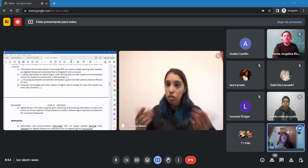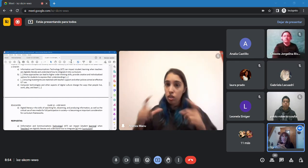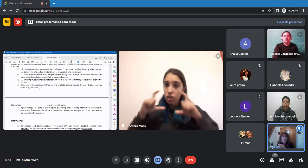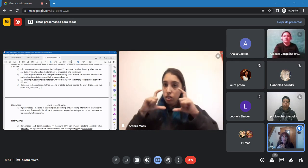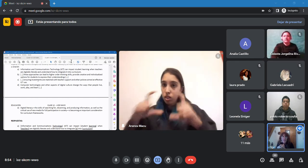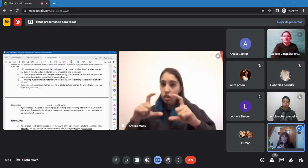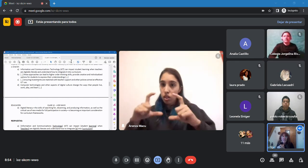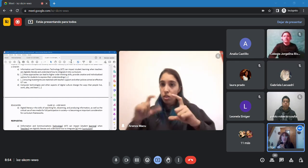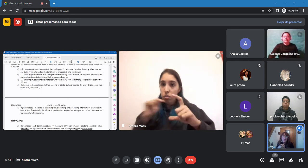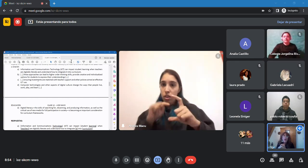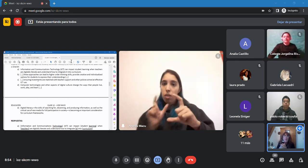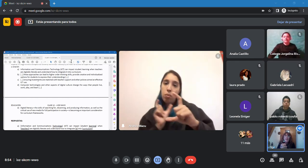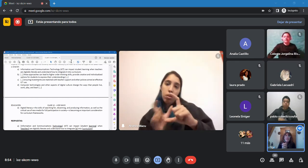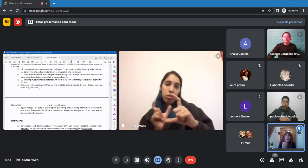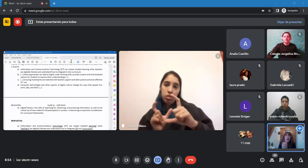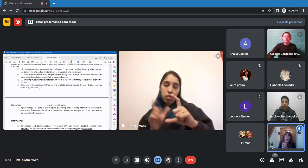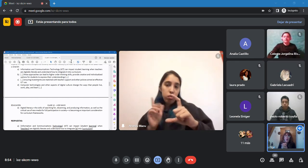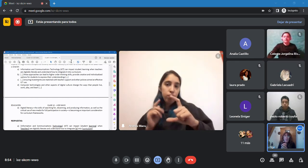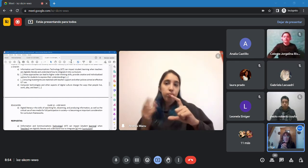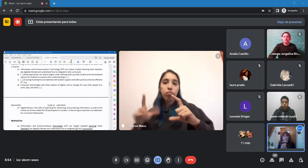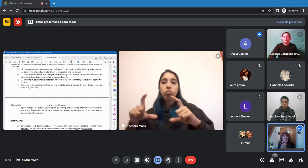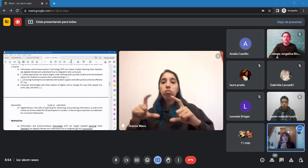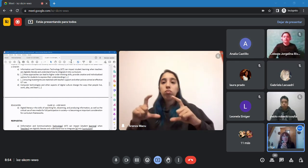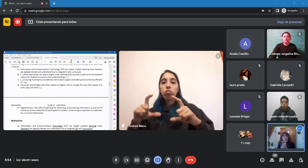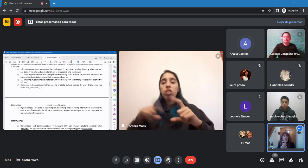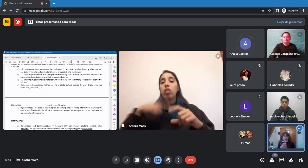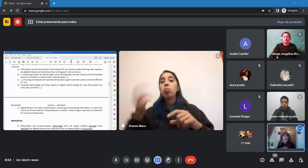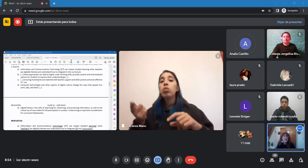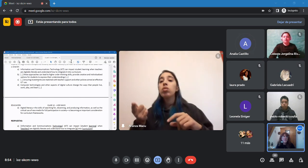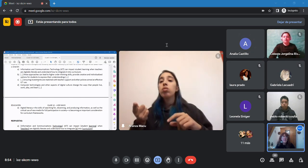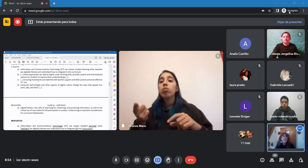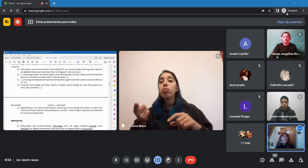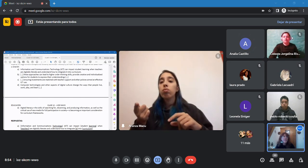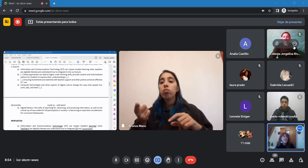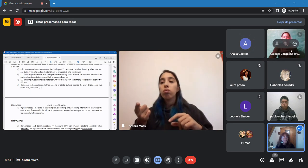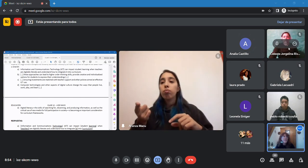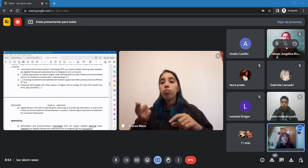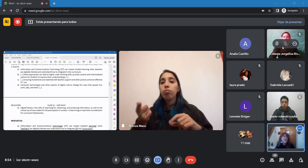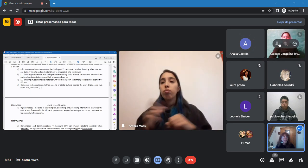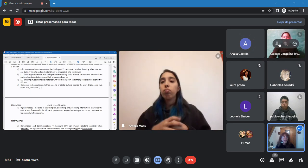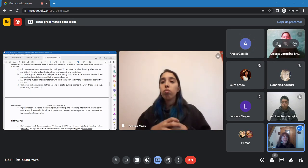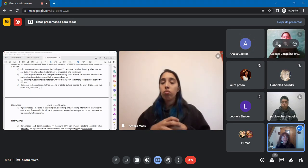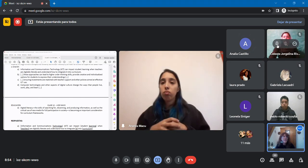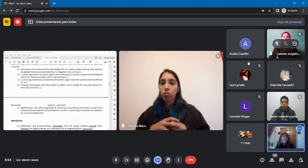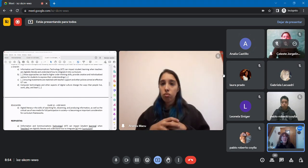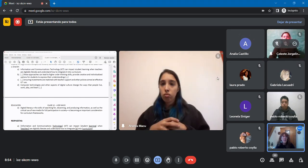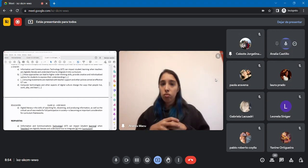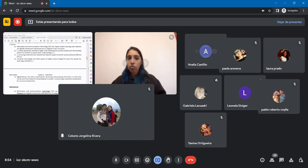investment. ¿Y después qué va encerrado?